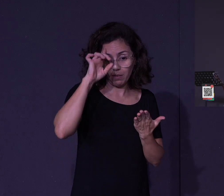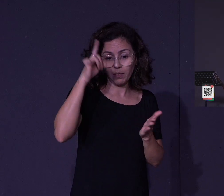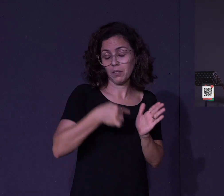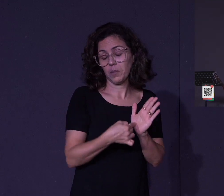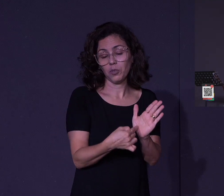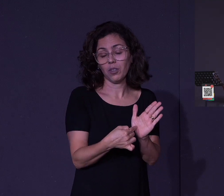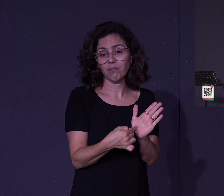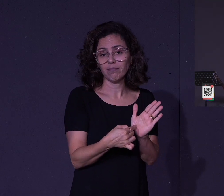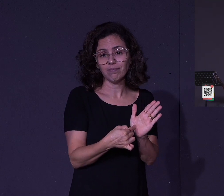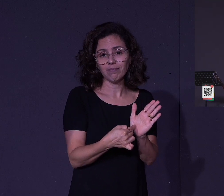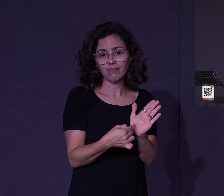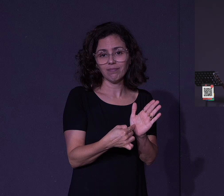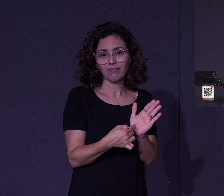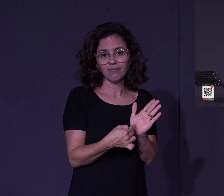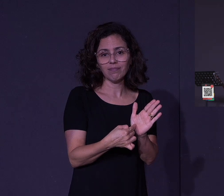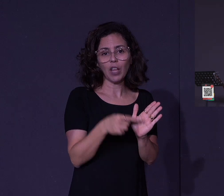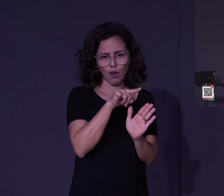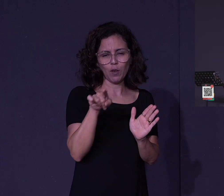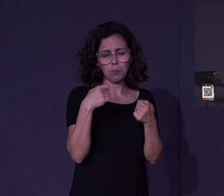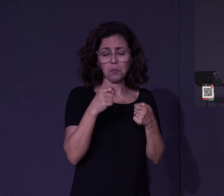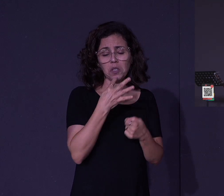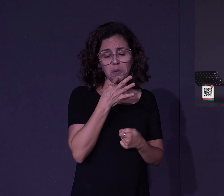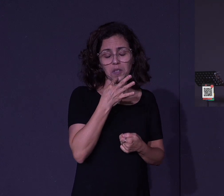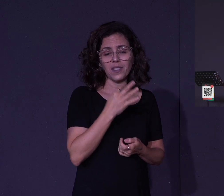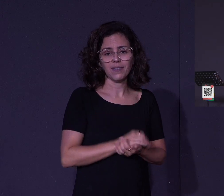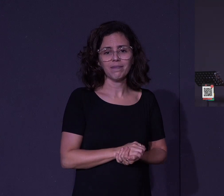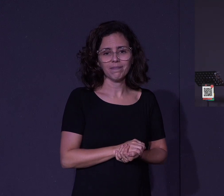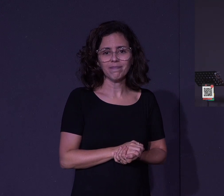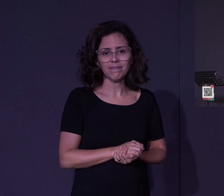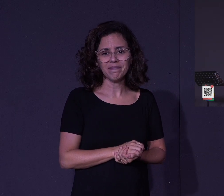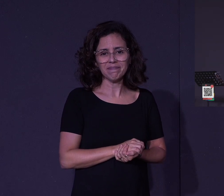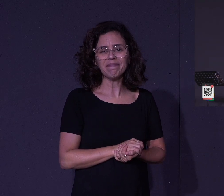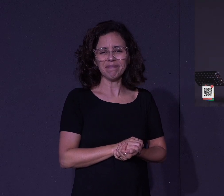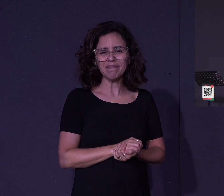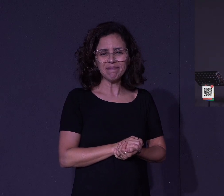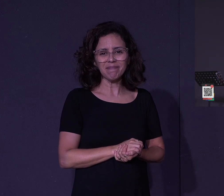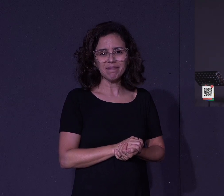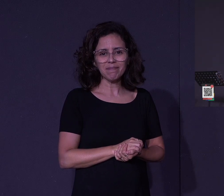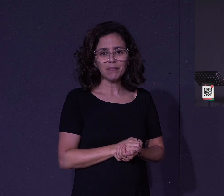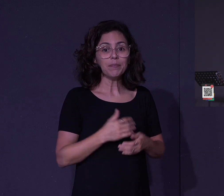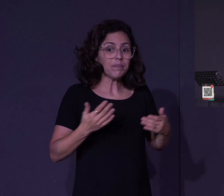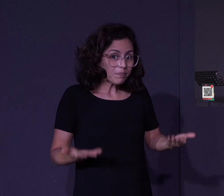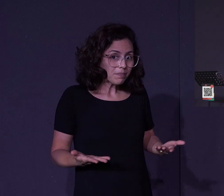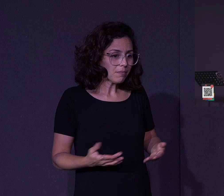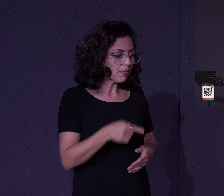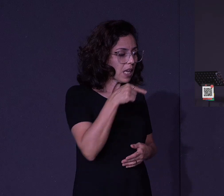palavra de Deus. Aquele jovem era conduzido em um caixão aberto. Jesus